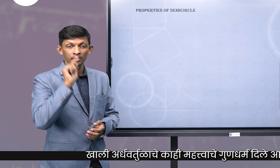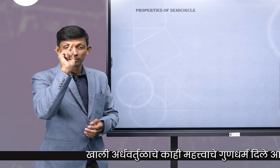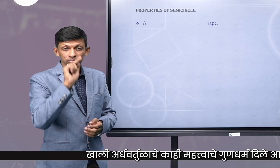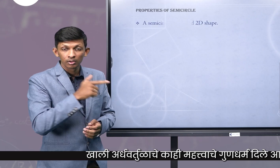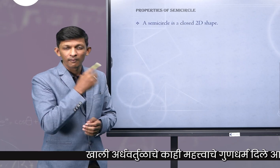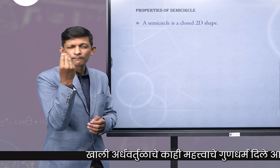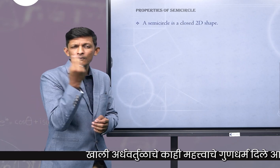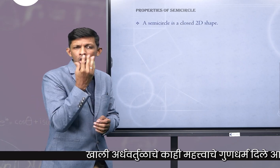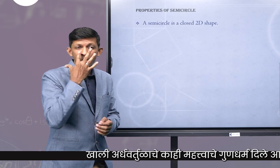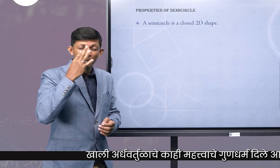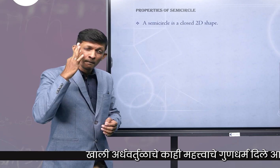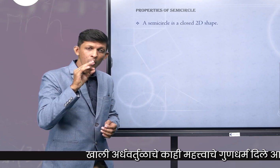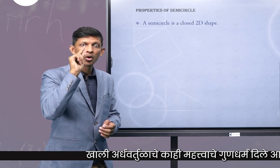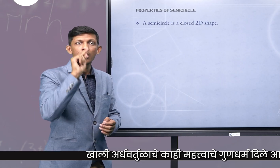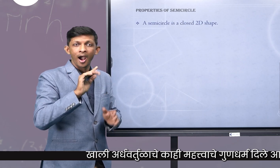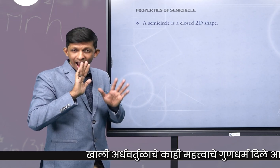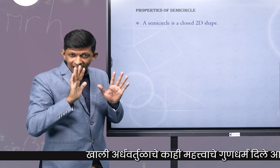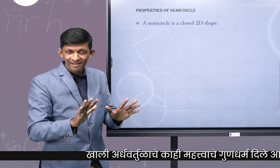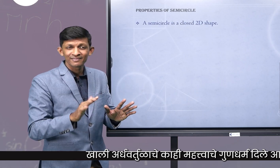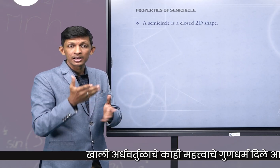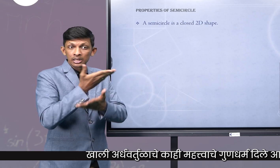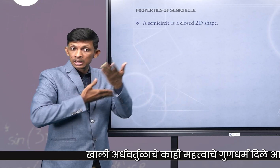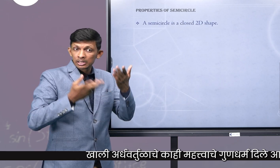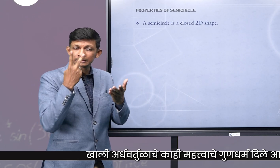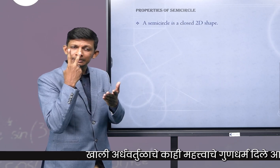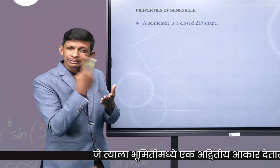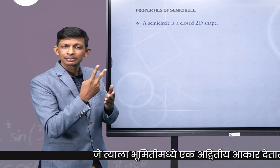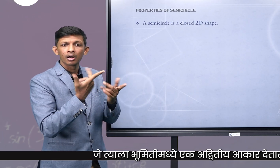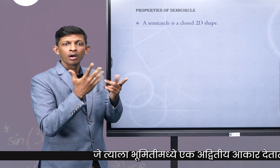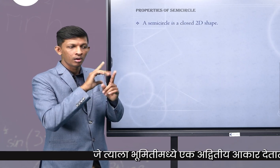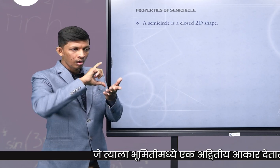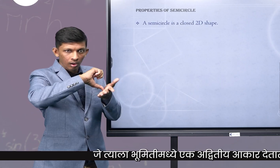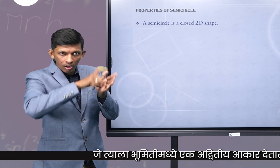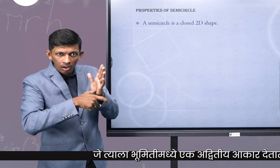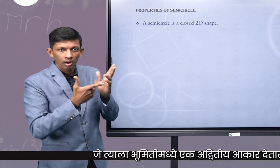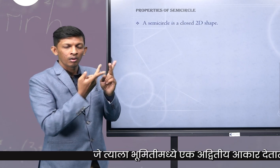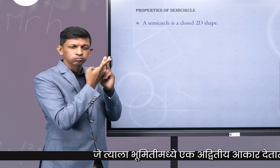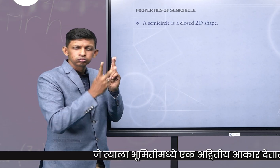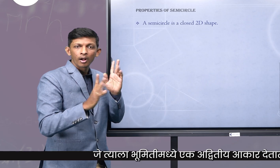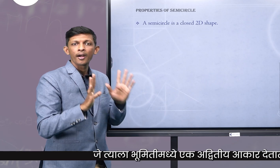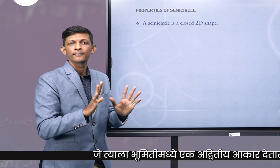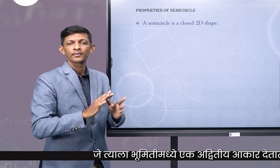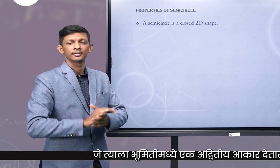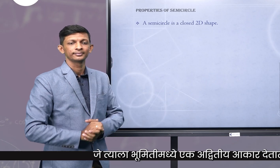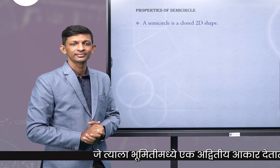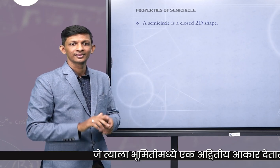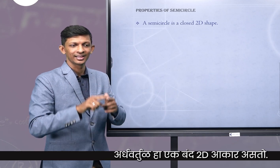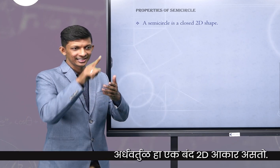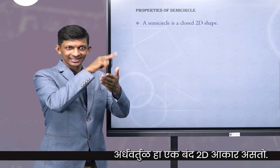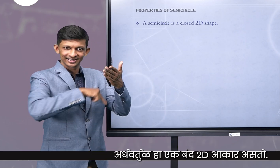खालील अर्धवर्तुळाचे काही महत्त्वाचे गुणधर्म दिलेले आहेत जे त्याला भूमितीमध्ये एक अद्वितीय आकार देतात.